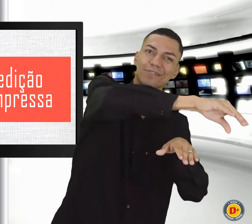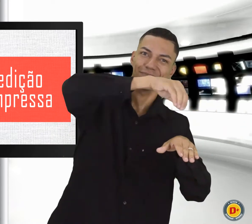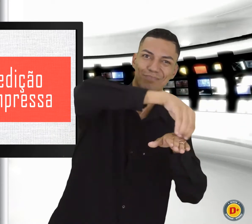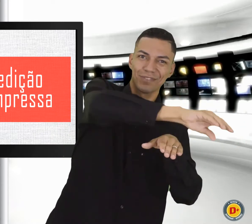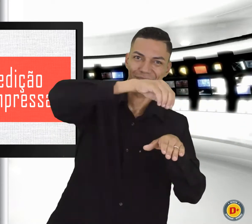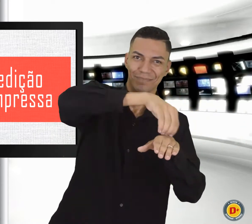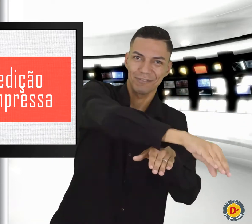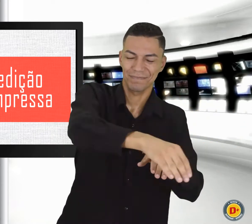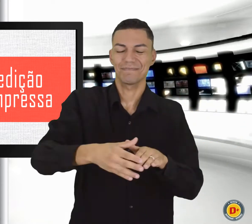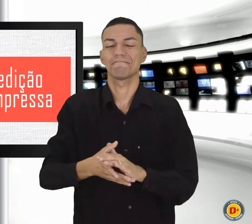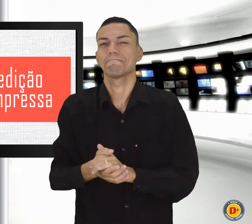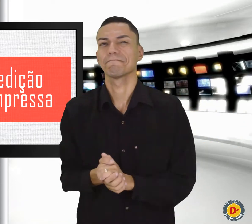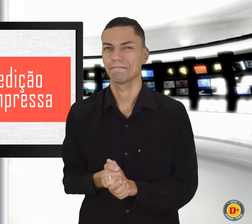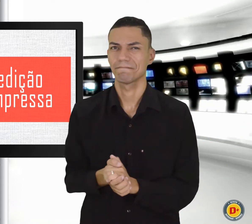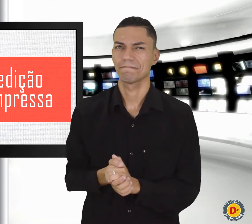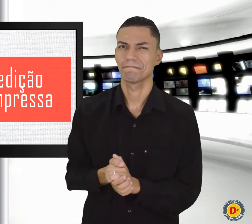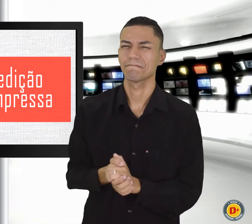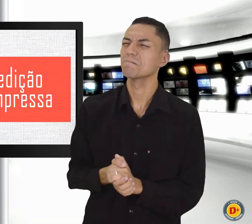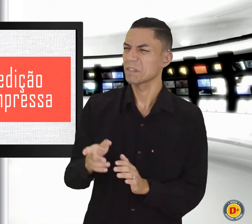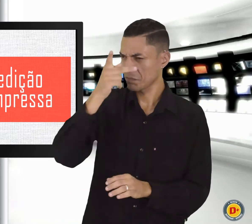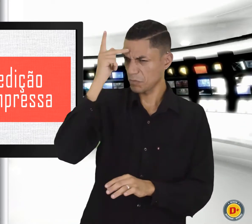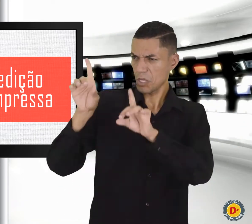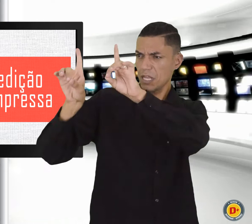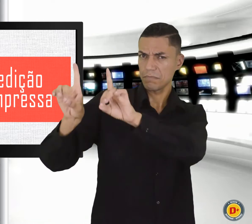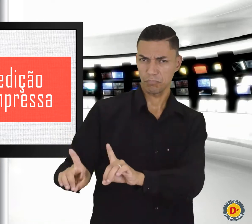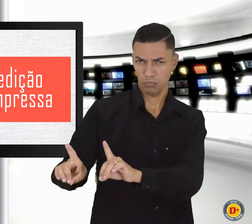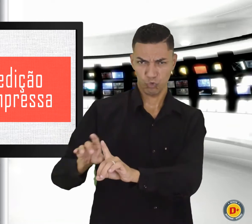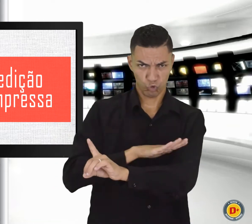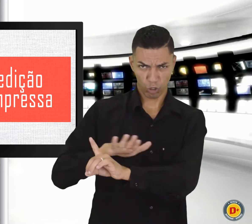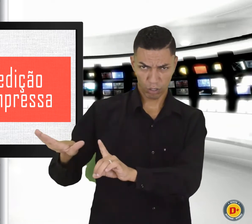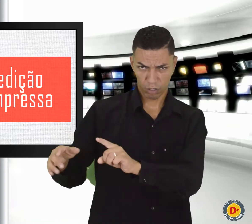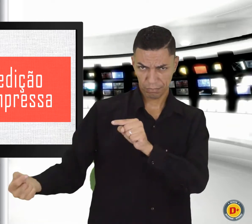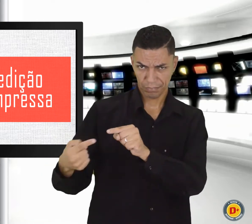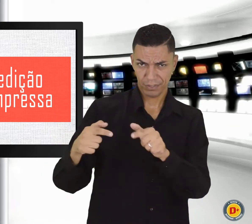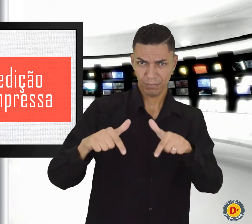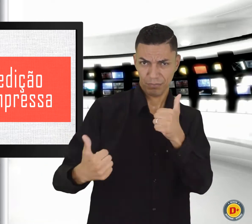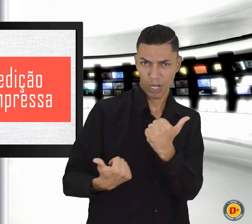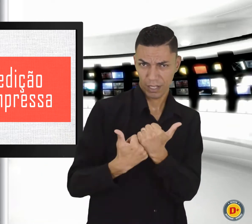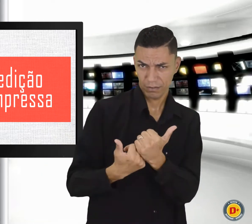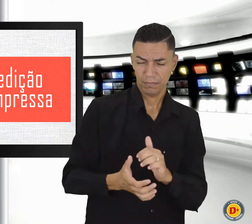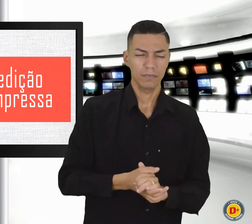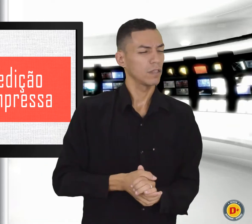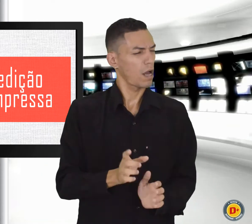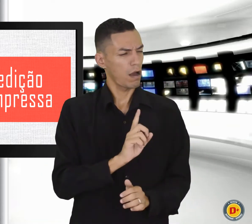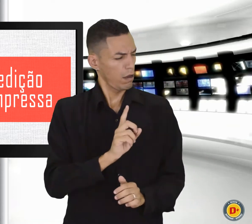Apenas pessoas com deficiência podem ser contempladas com a metodologia? Não.